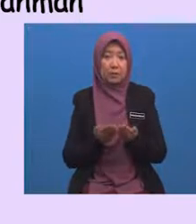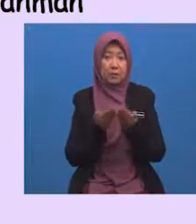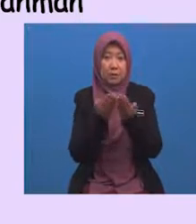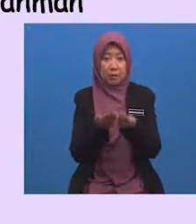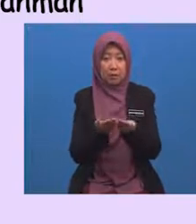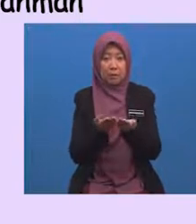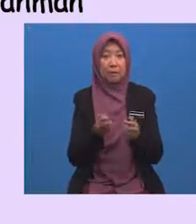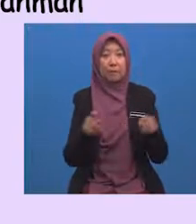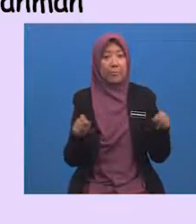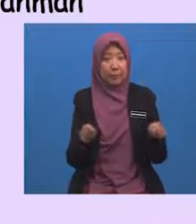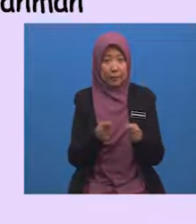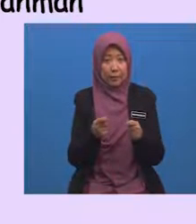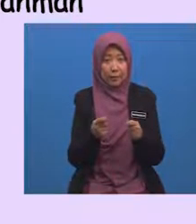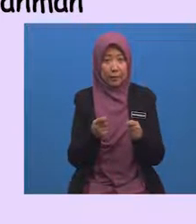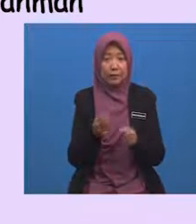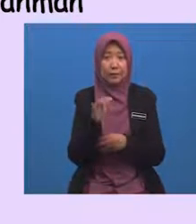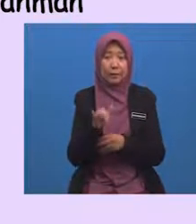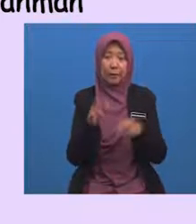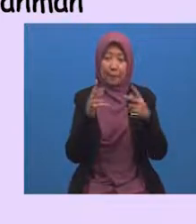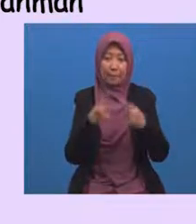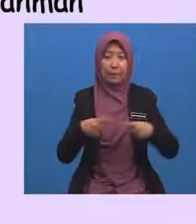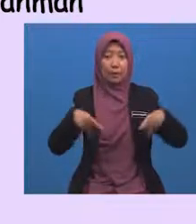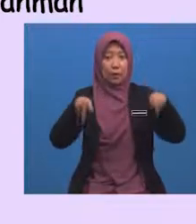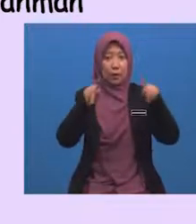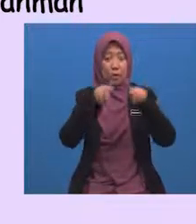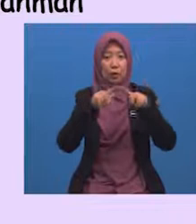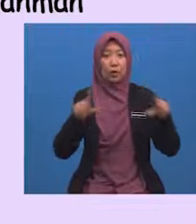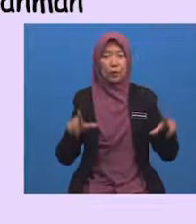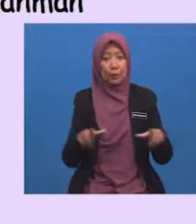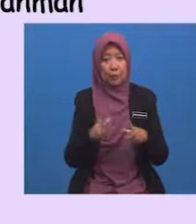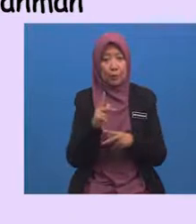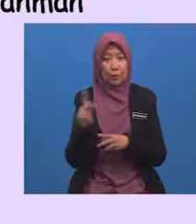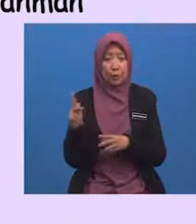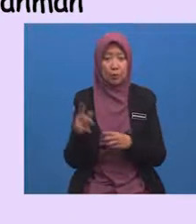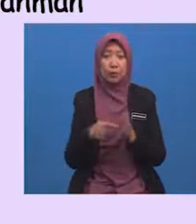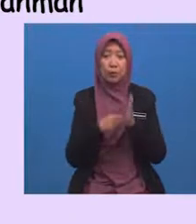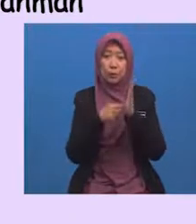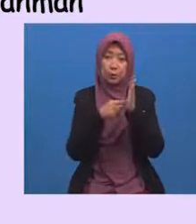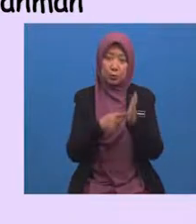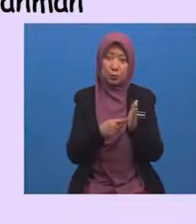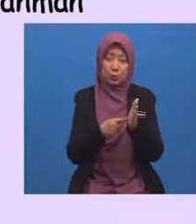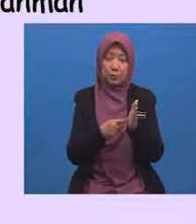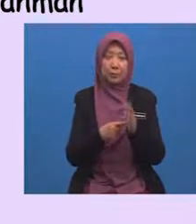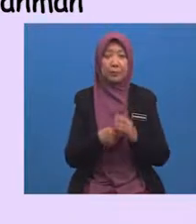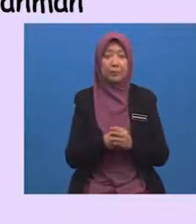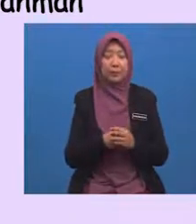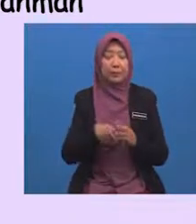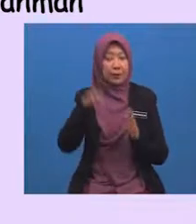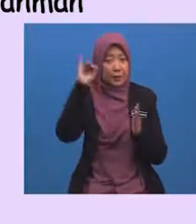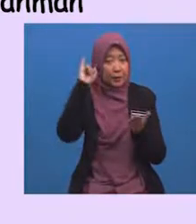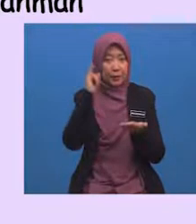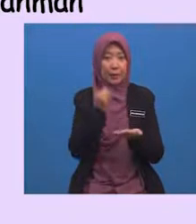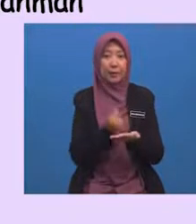mencadangkan tindakan yang perlu dilakukan bagi menunjukkan keimanan